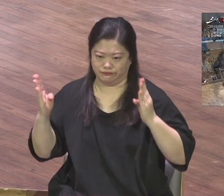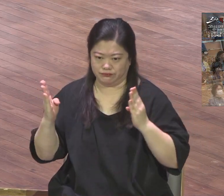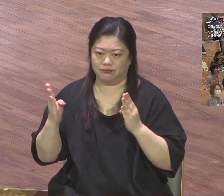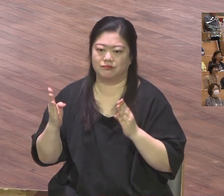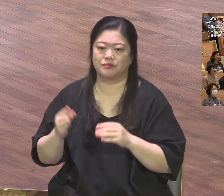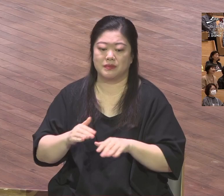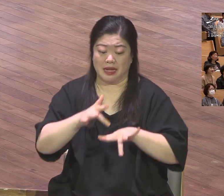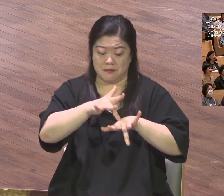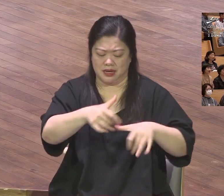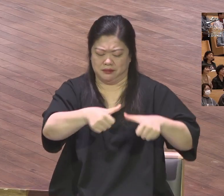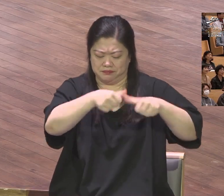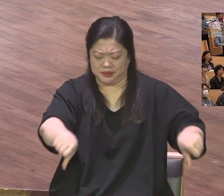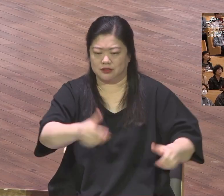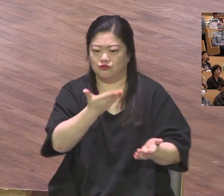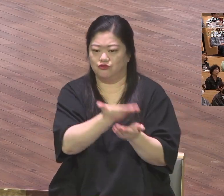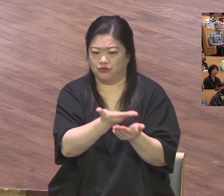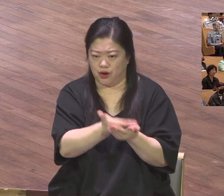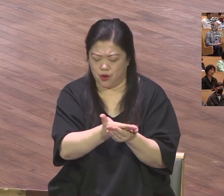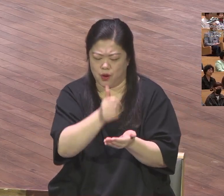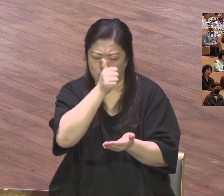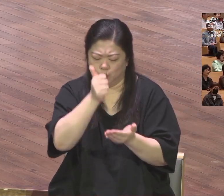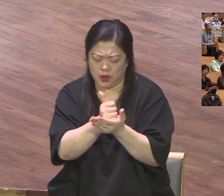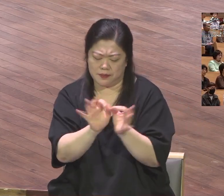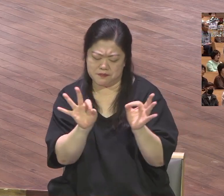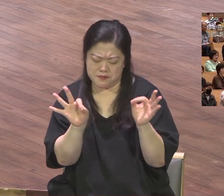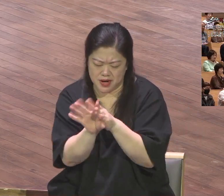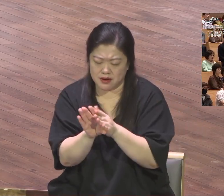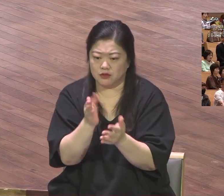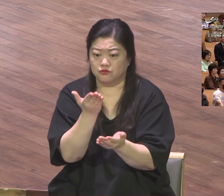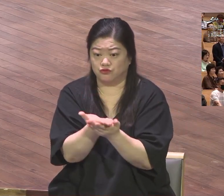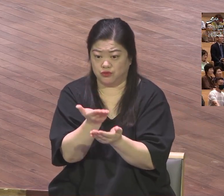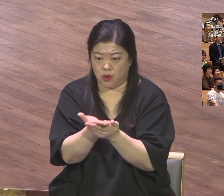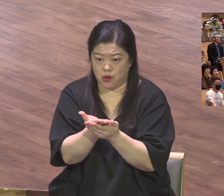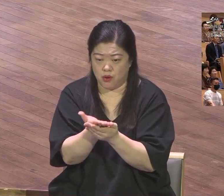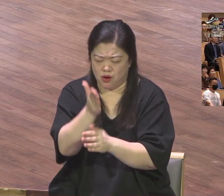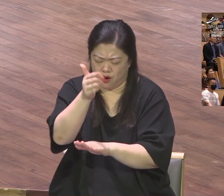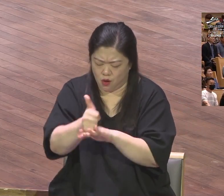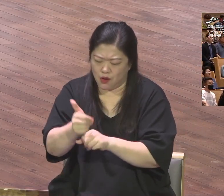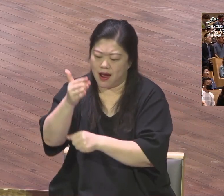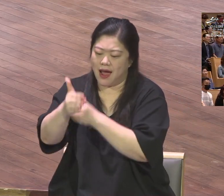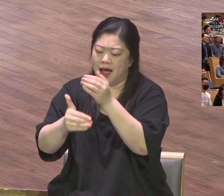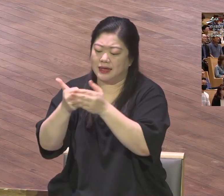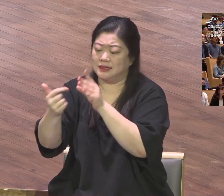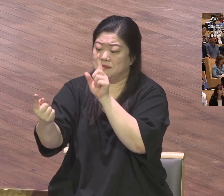멸하시고 나의 모든 죄를 용서하시고 하나님 만나는 길을 여신